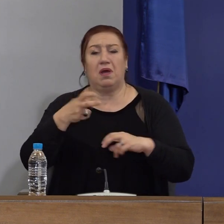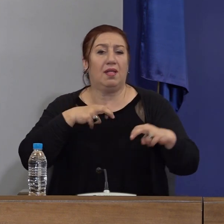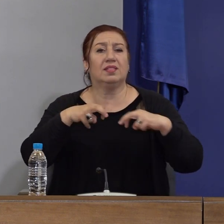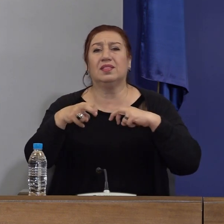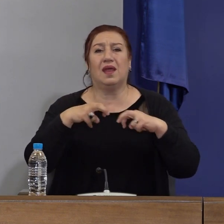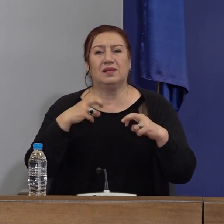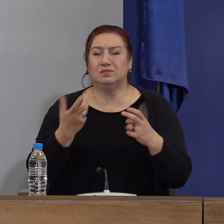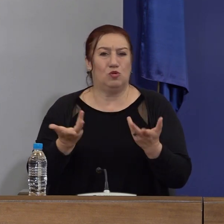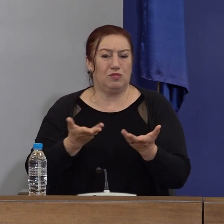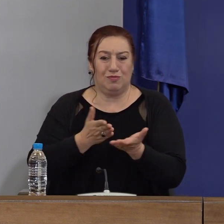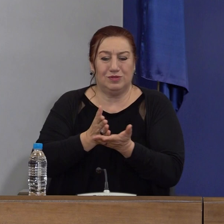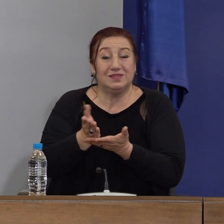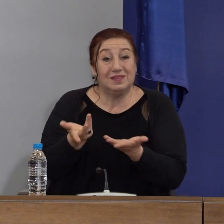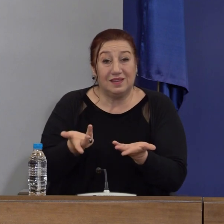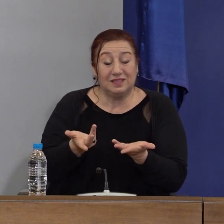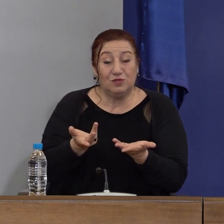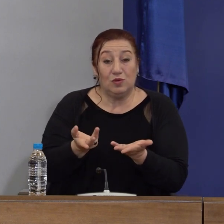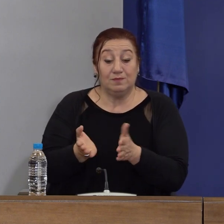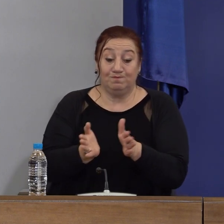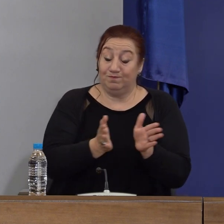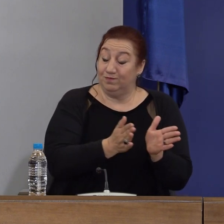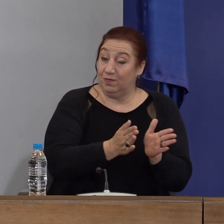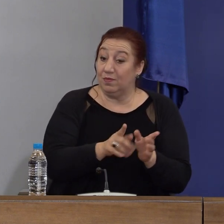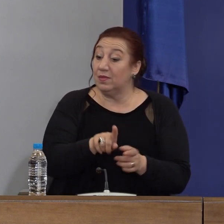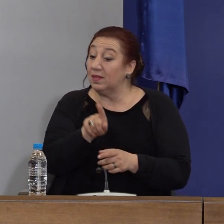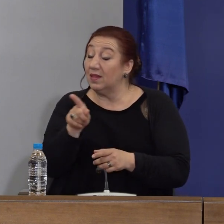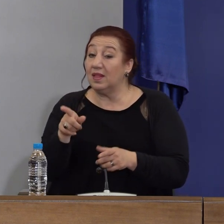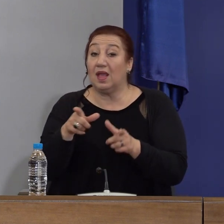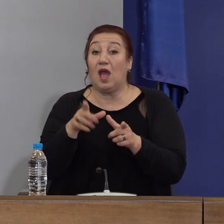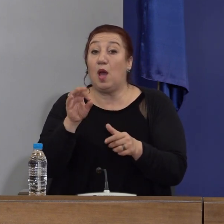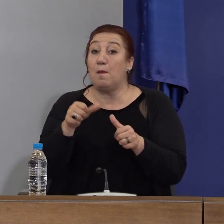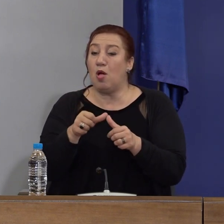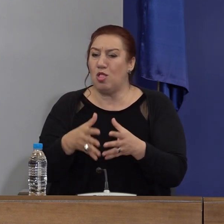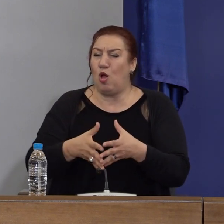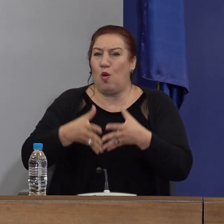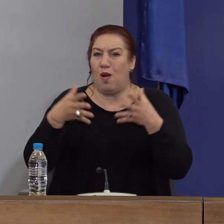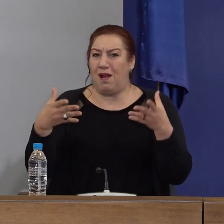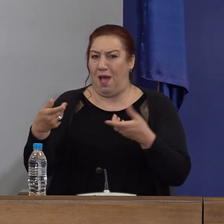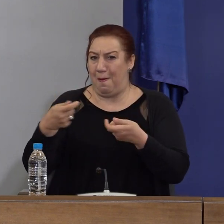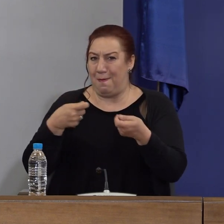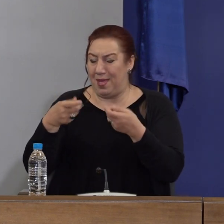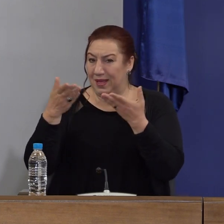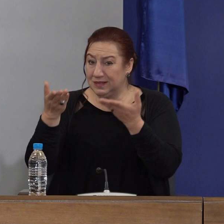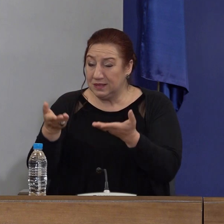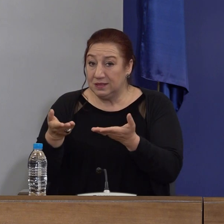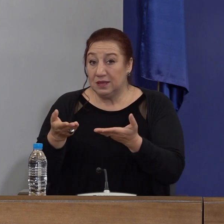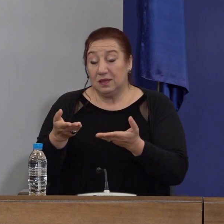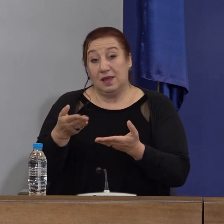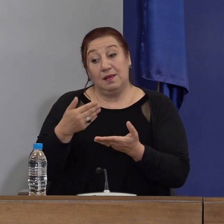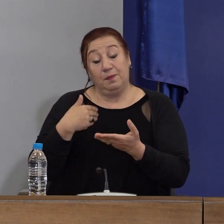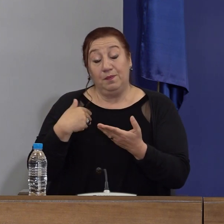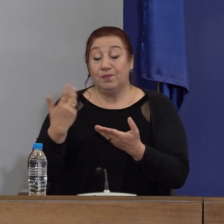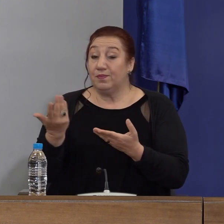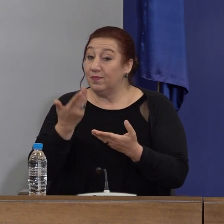транспортно средство. Докато в моловете, голямите магазини тип мол, ние